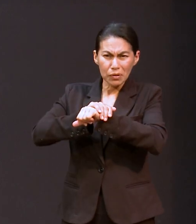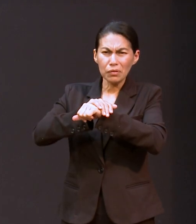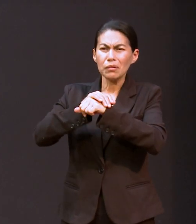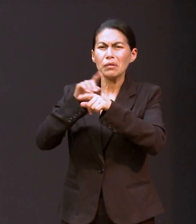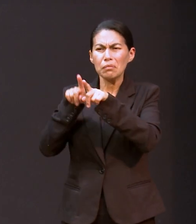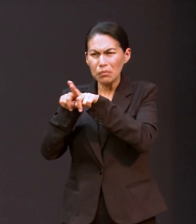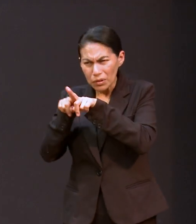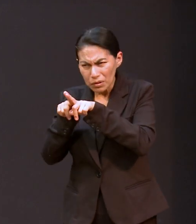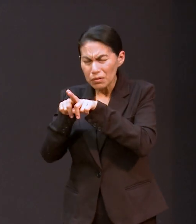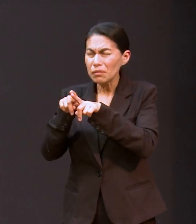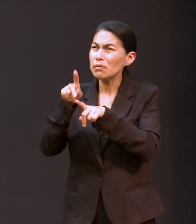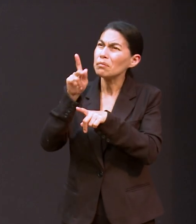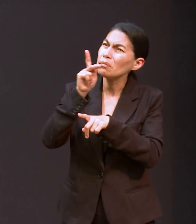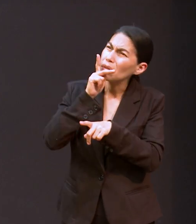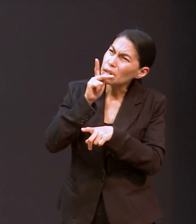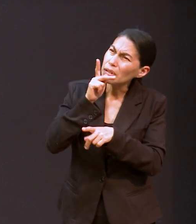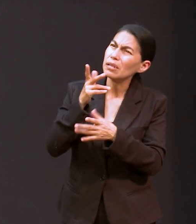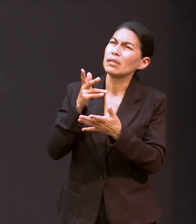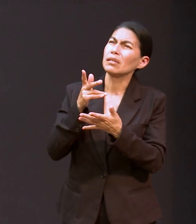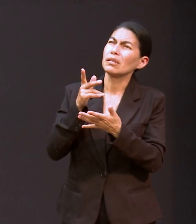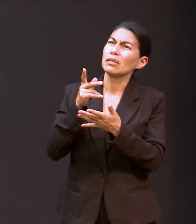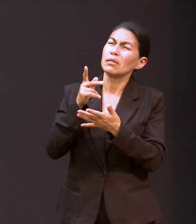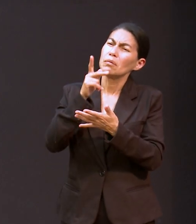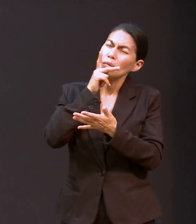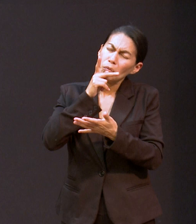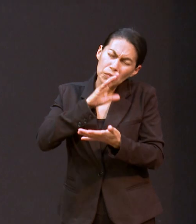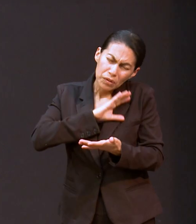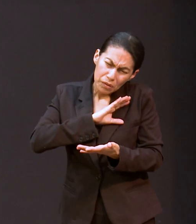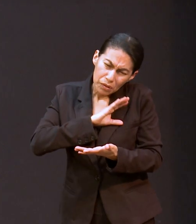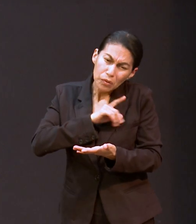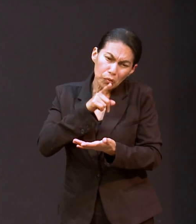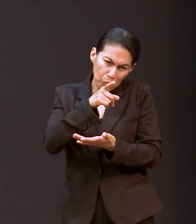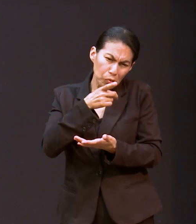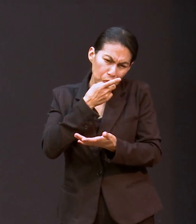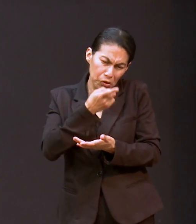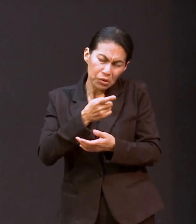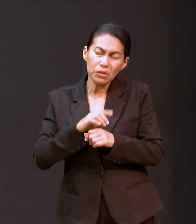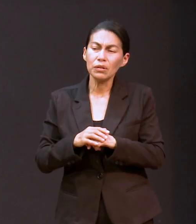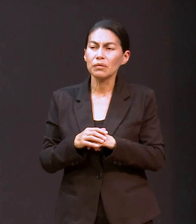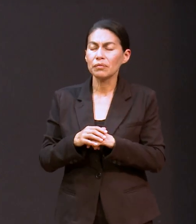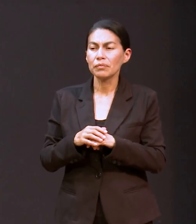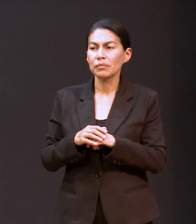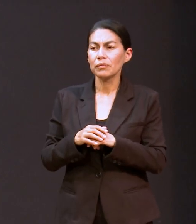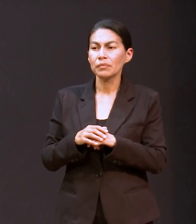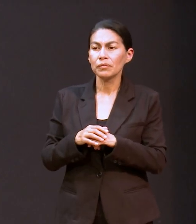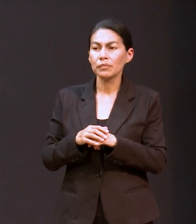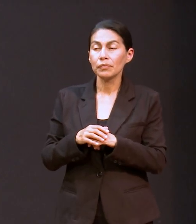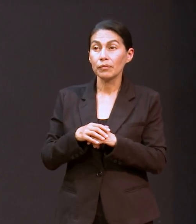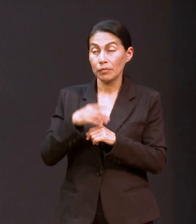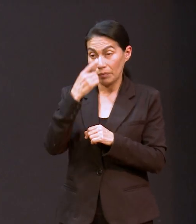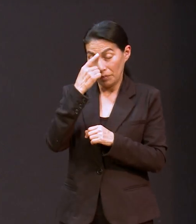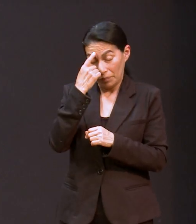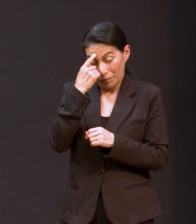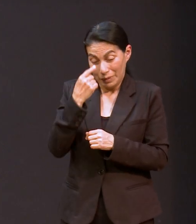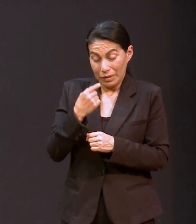hermano ese padre ese papá como tú le dijiste